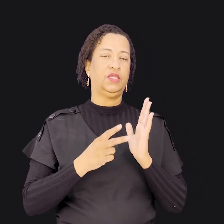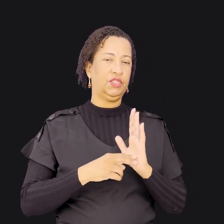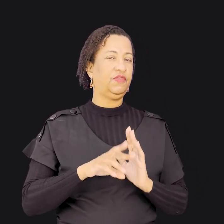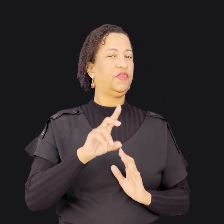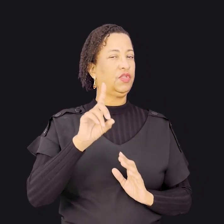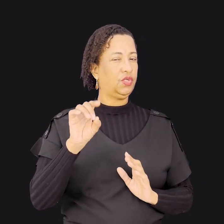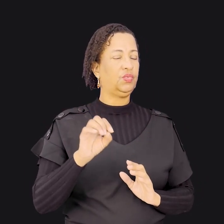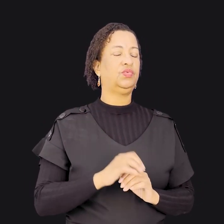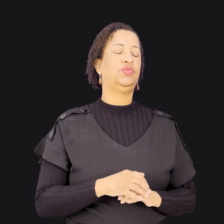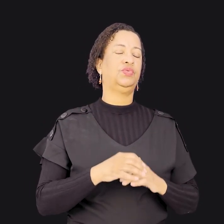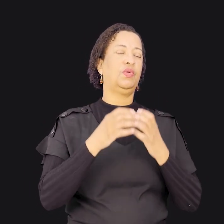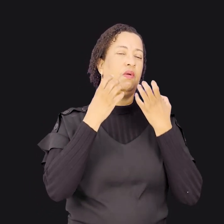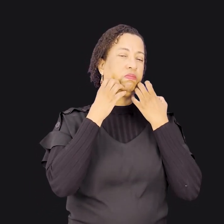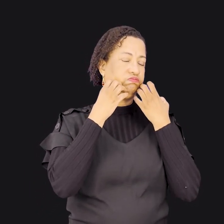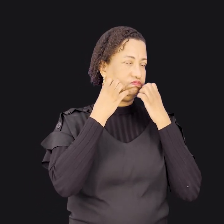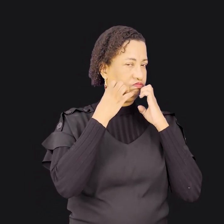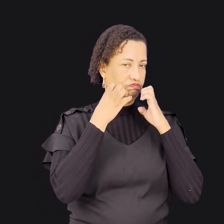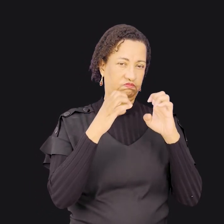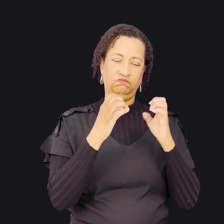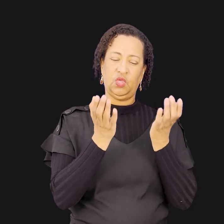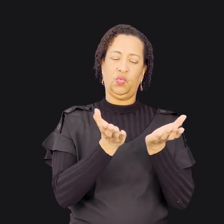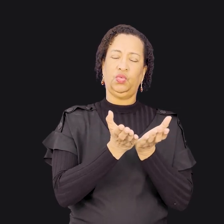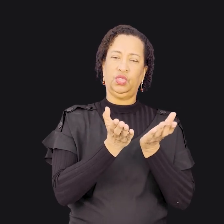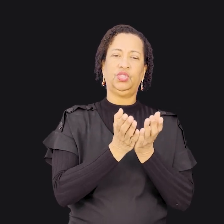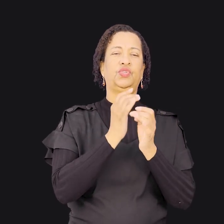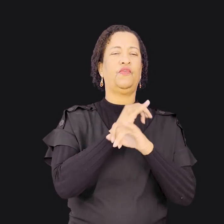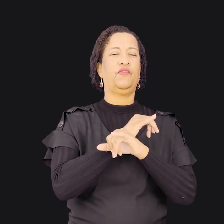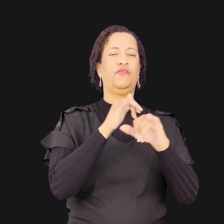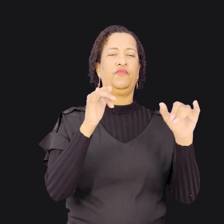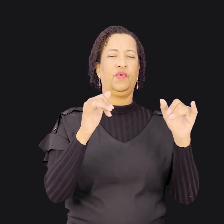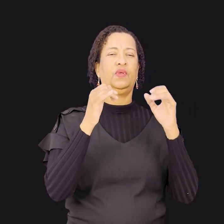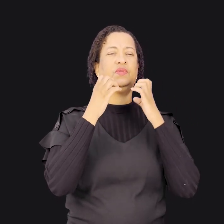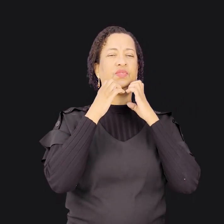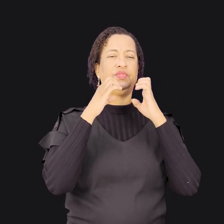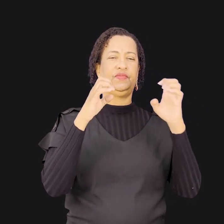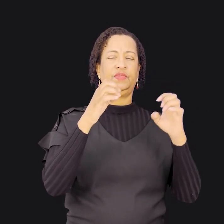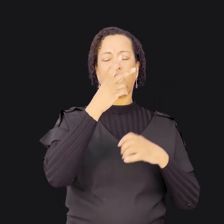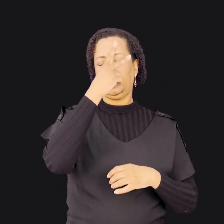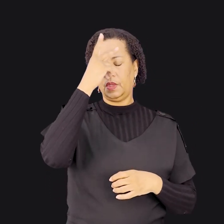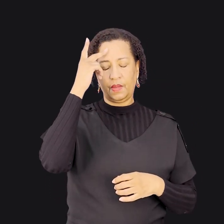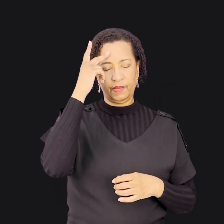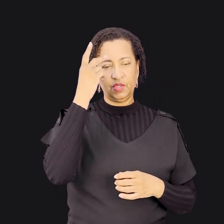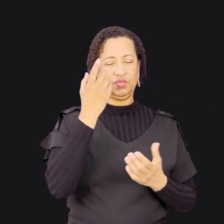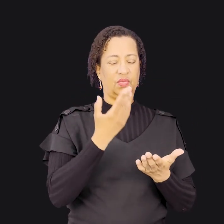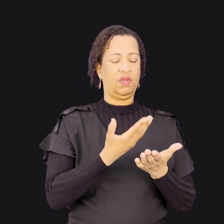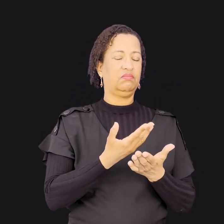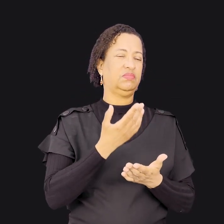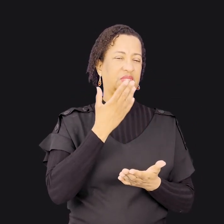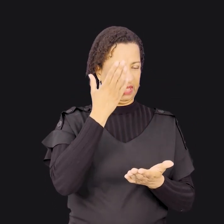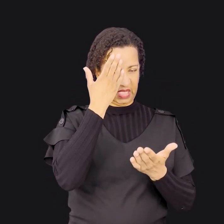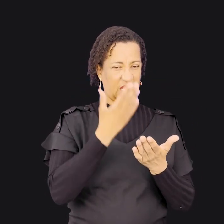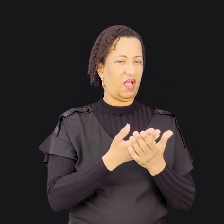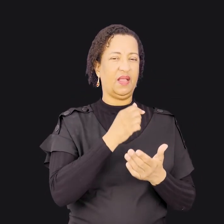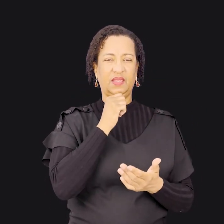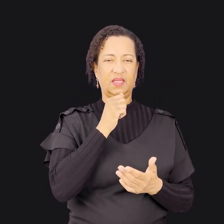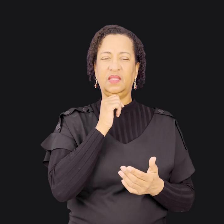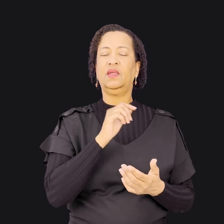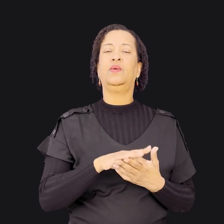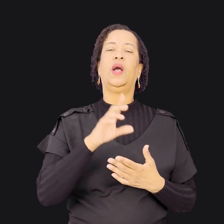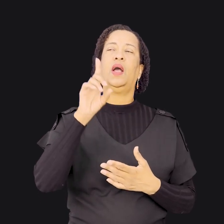algum cristão, talvez um missionário, um leigo, um pastor, vai anunciar o Evangelho a algum descrente e Deus vai dizer: agora já posso